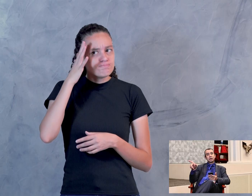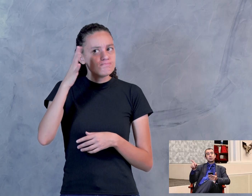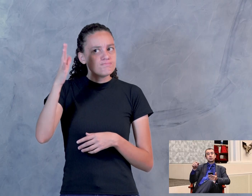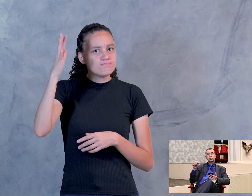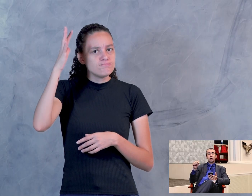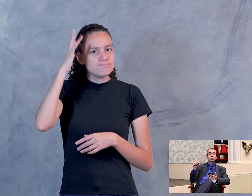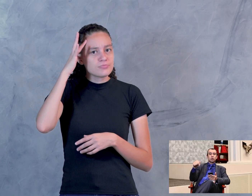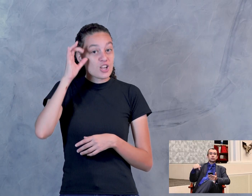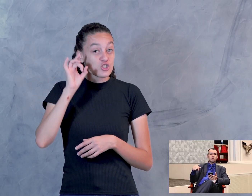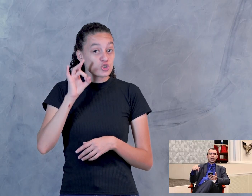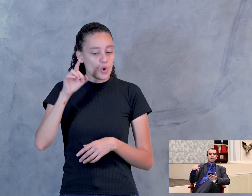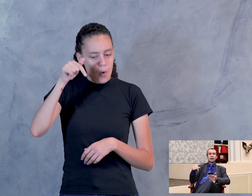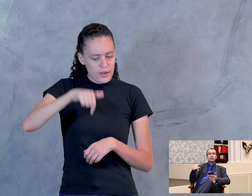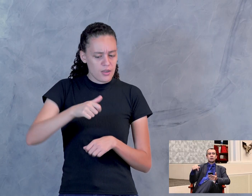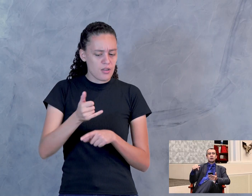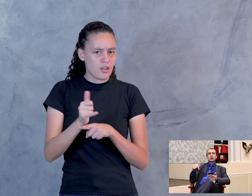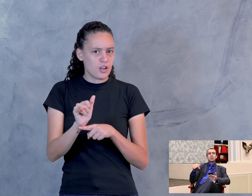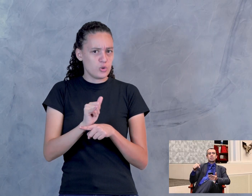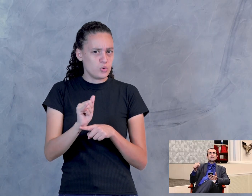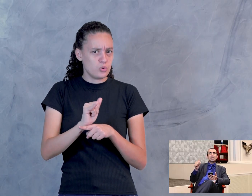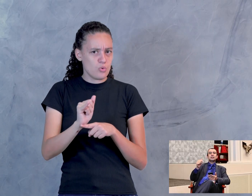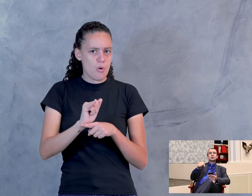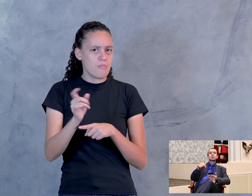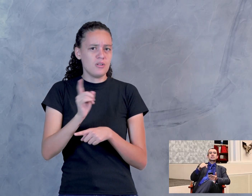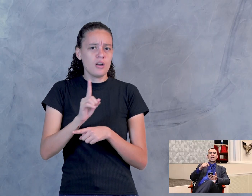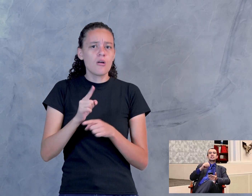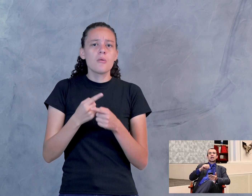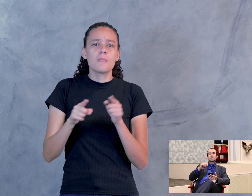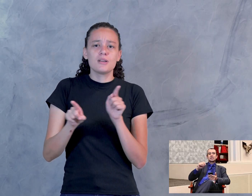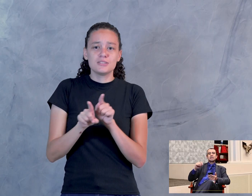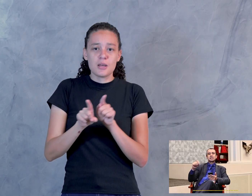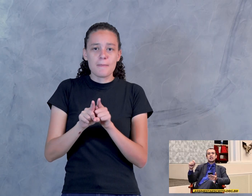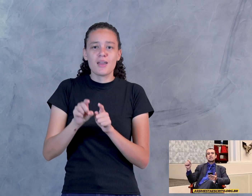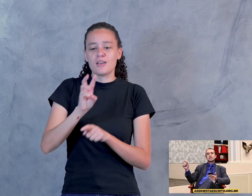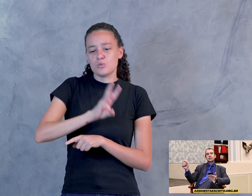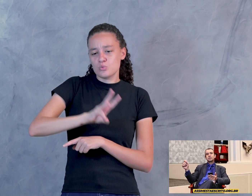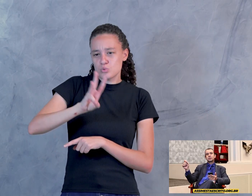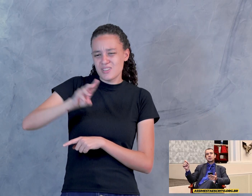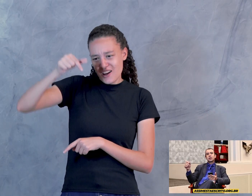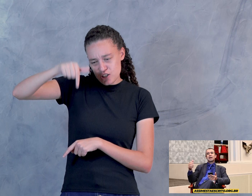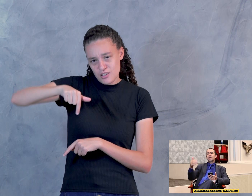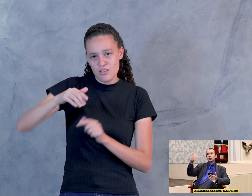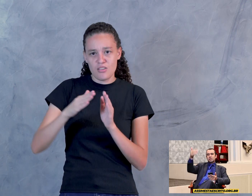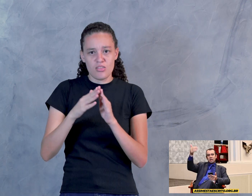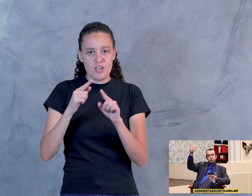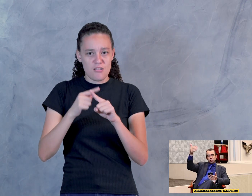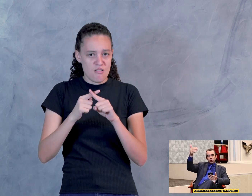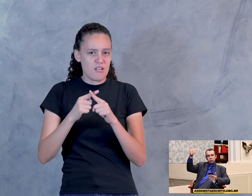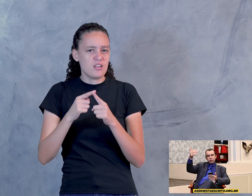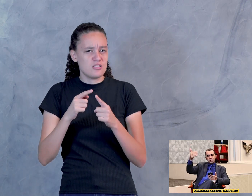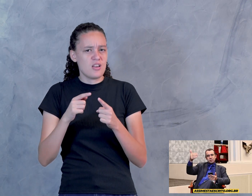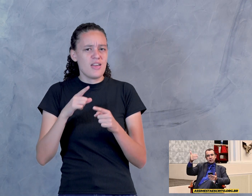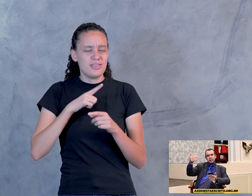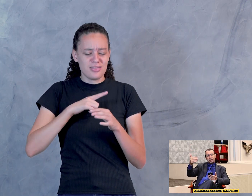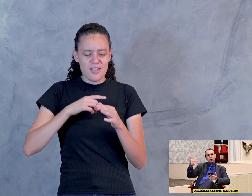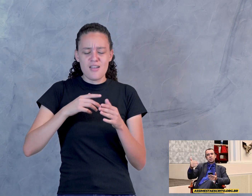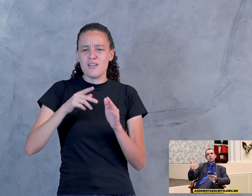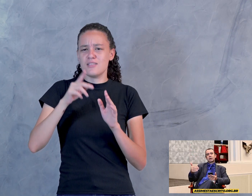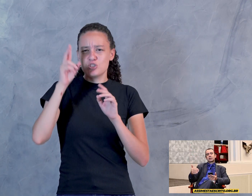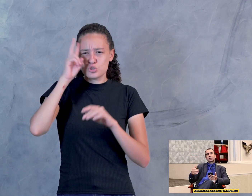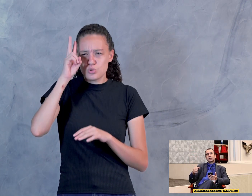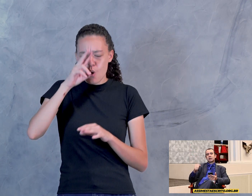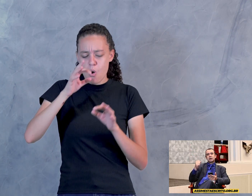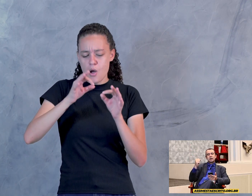entre não só no nosso canal, mas entre no site Assim Está Escrito. Nós temos todo esse